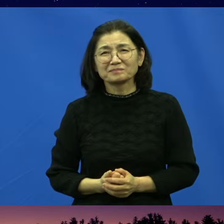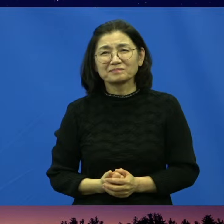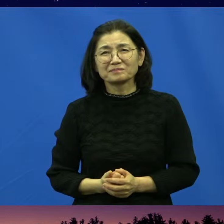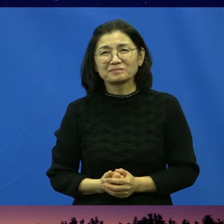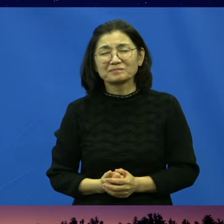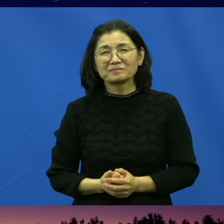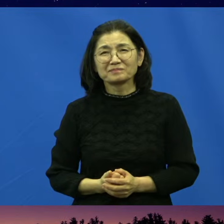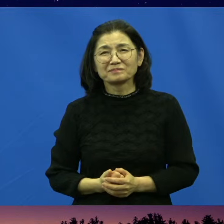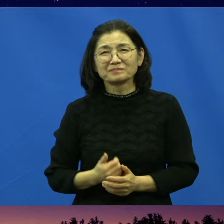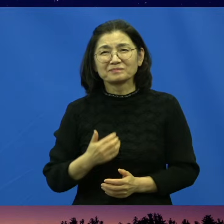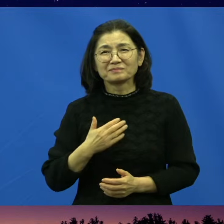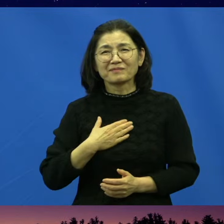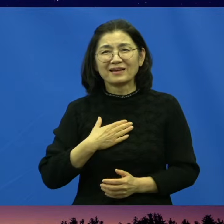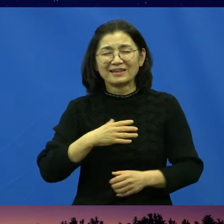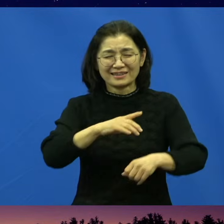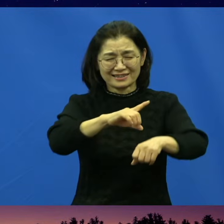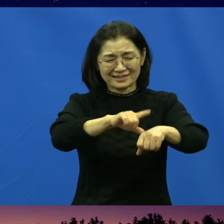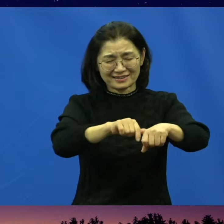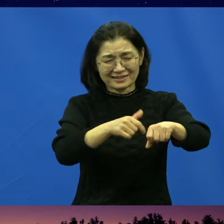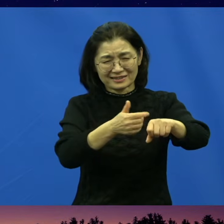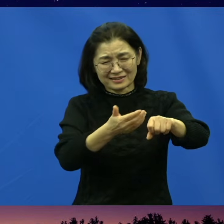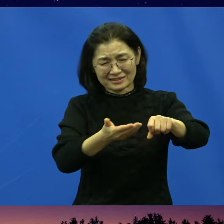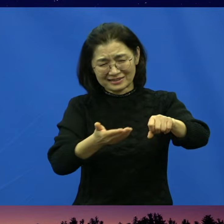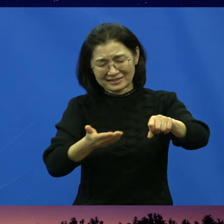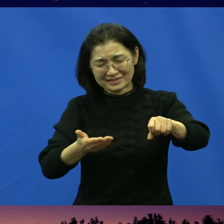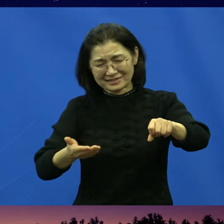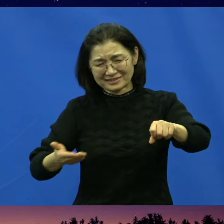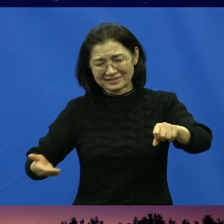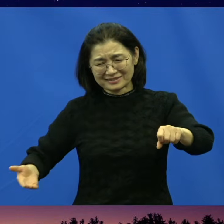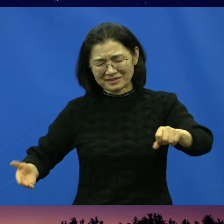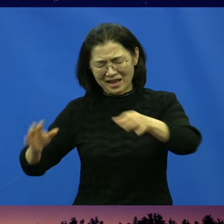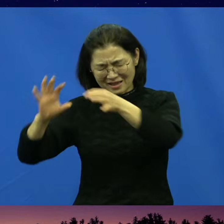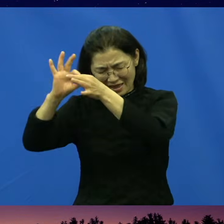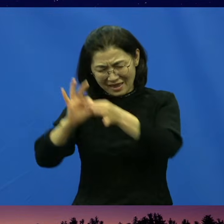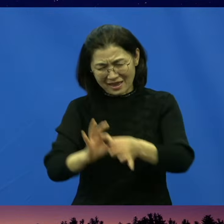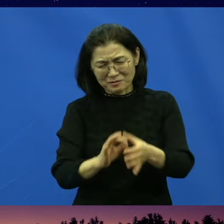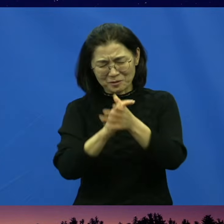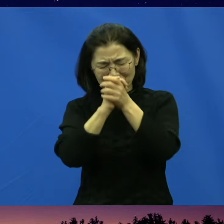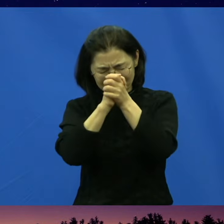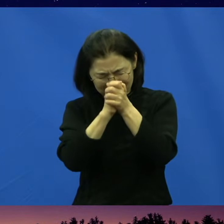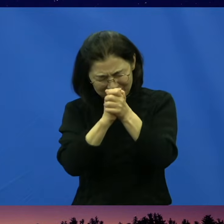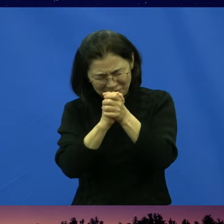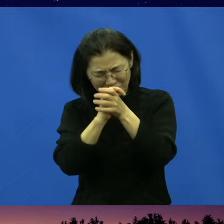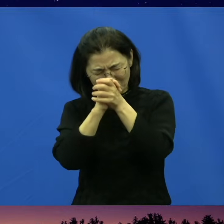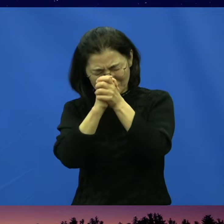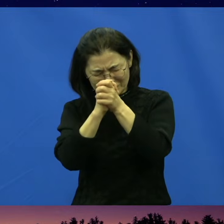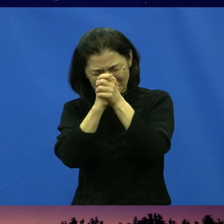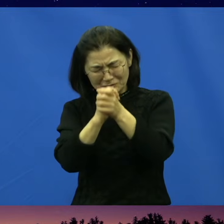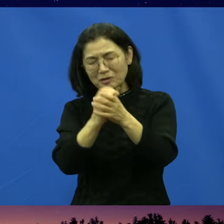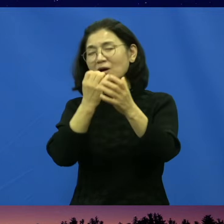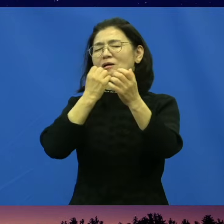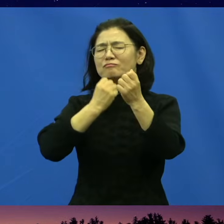시간이 지날수록 여러분, 기도로 싸워서 기도로 계속해서 나가는데 마음이 옥죄어오는 거예요.